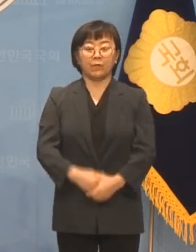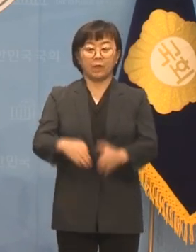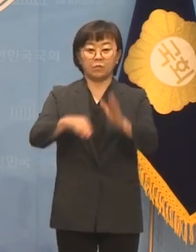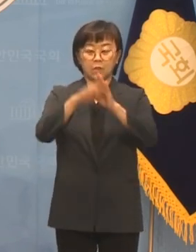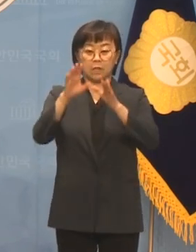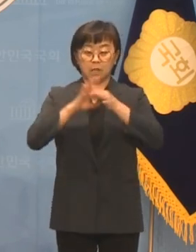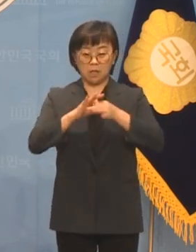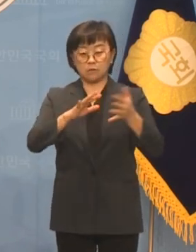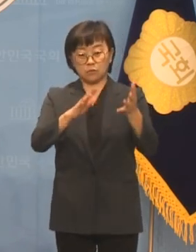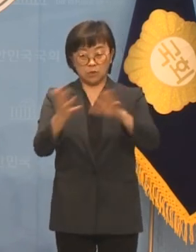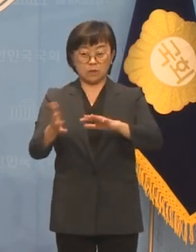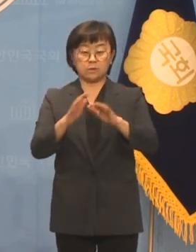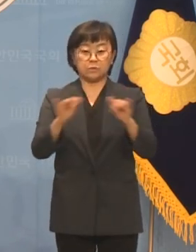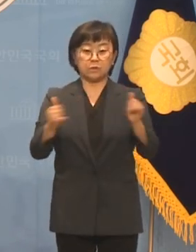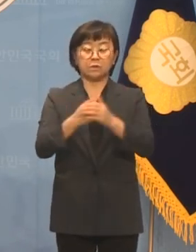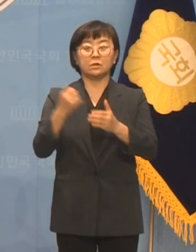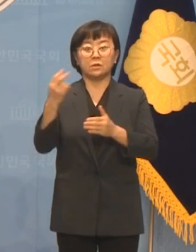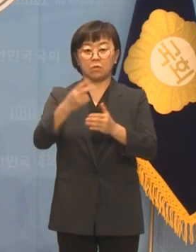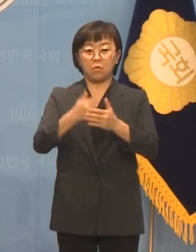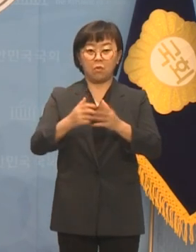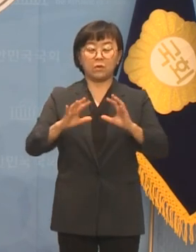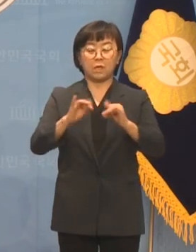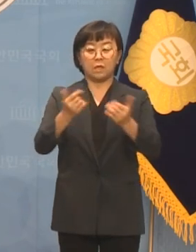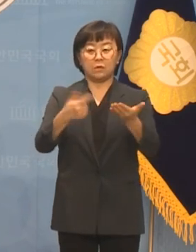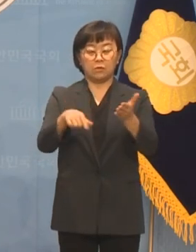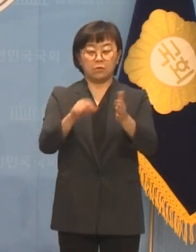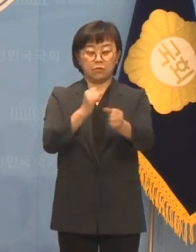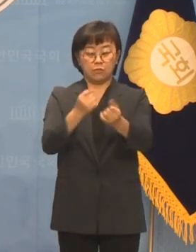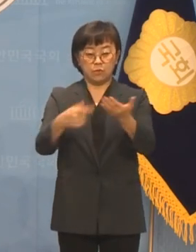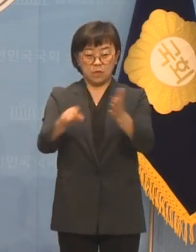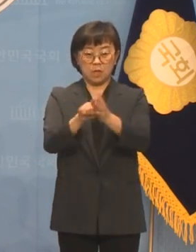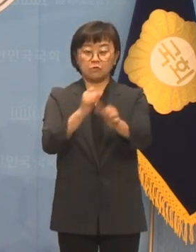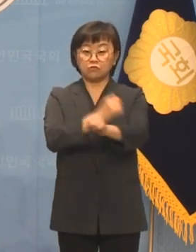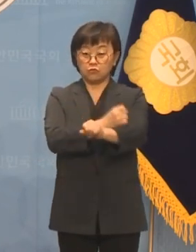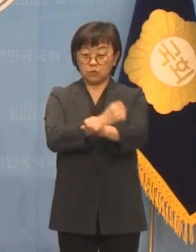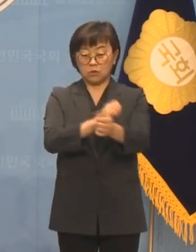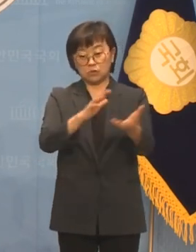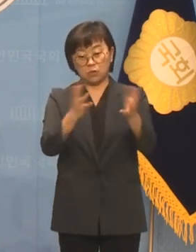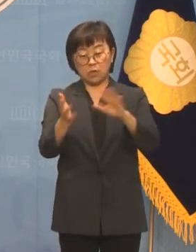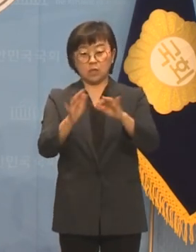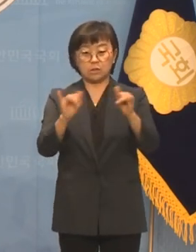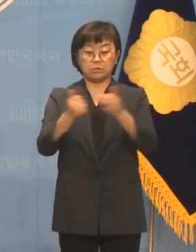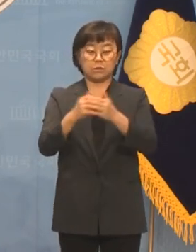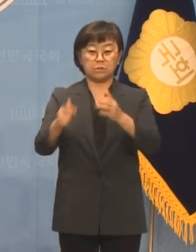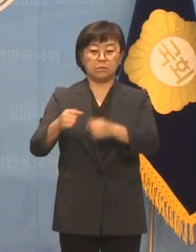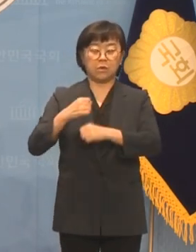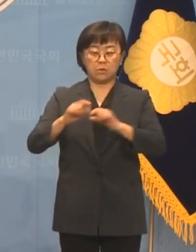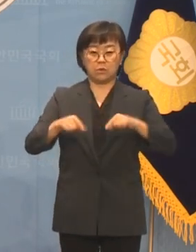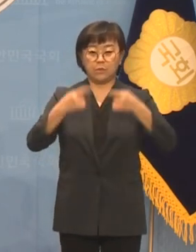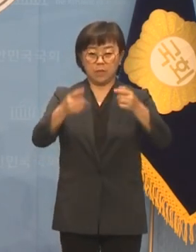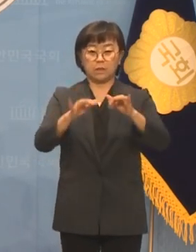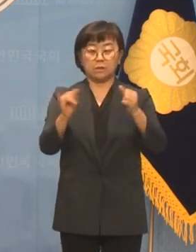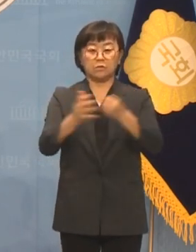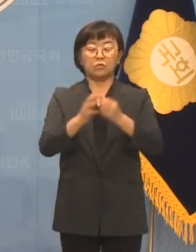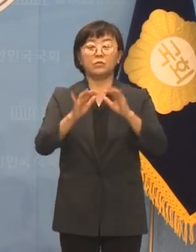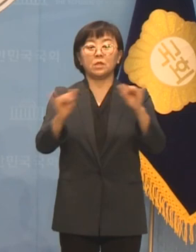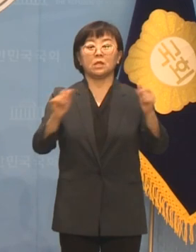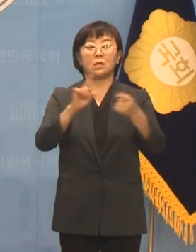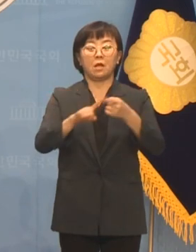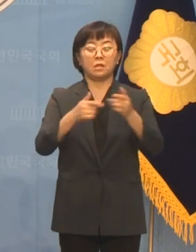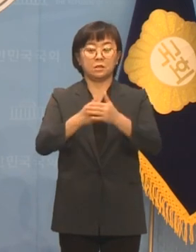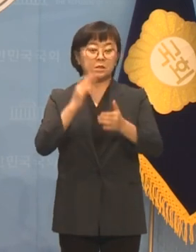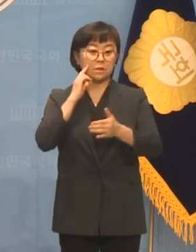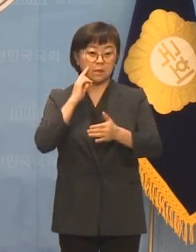의해 희생된 분들 그리고 호국영령과 그 유적 참전 장병 그리고 국민에 대한